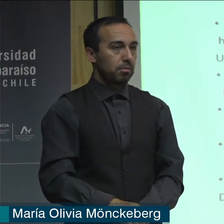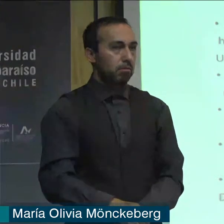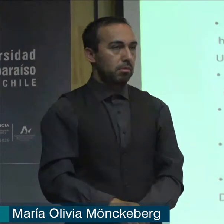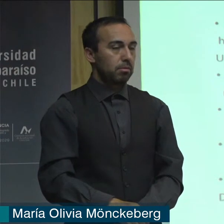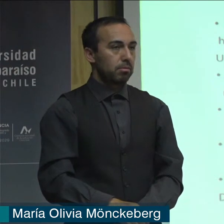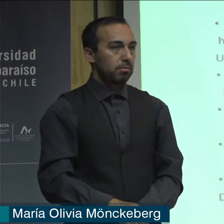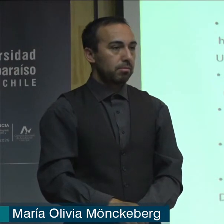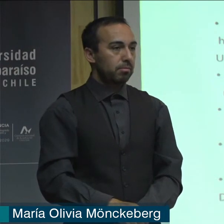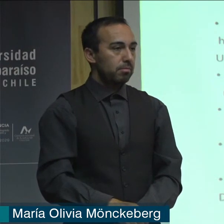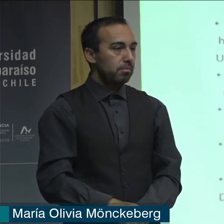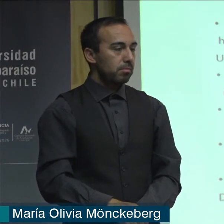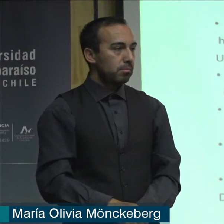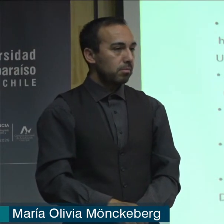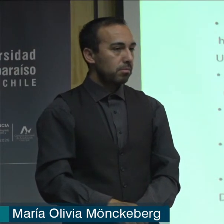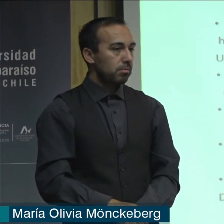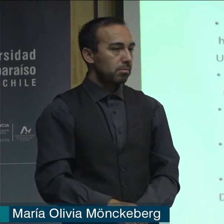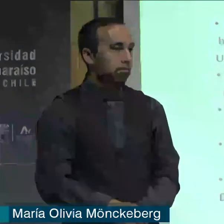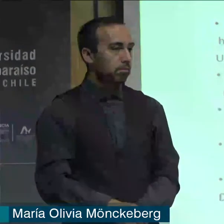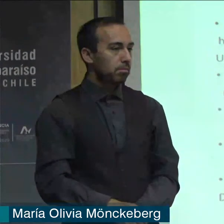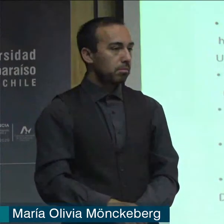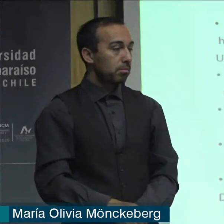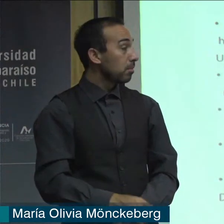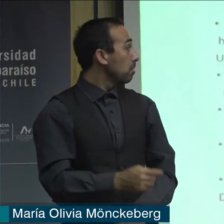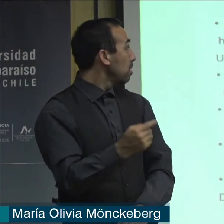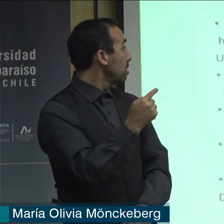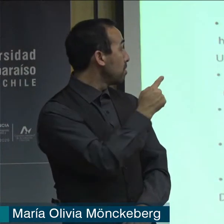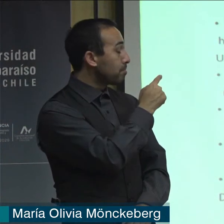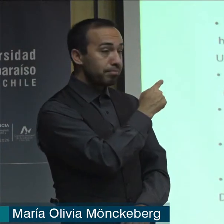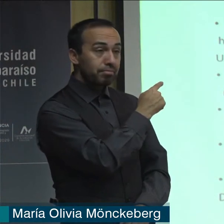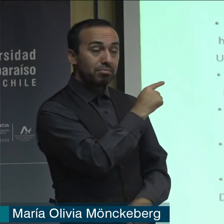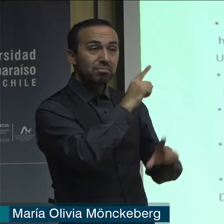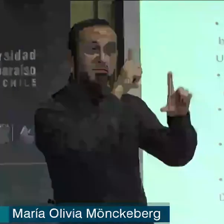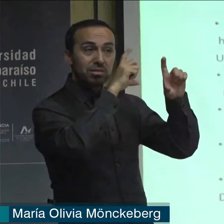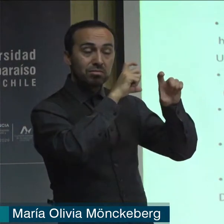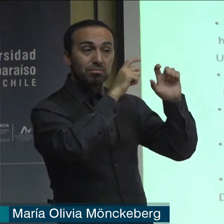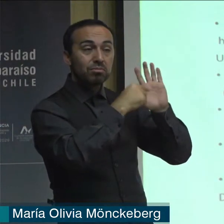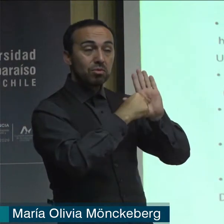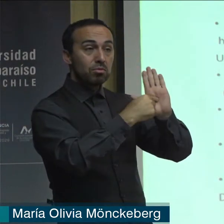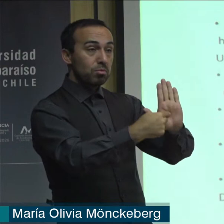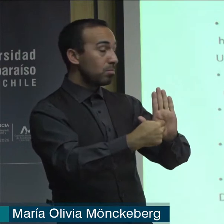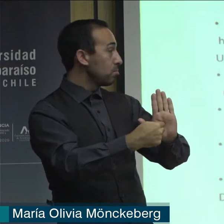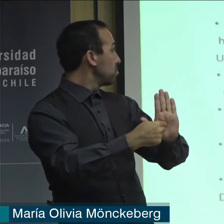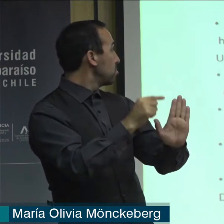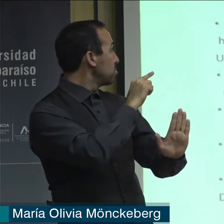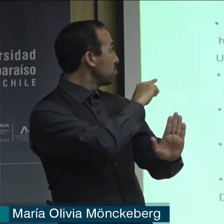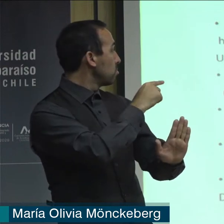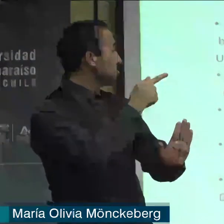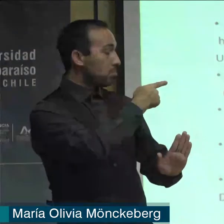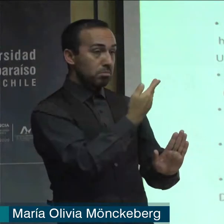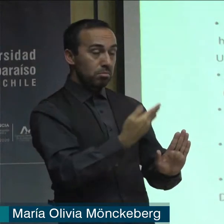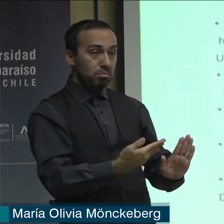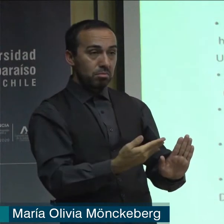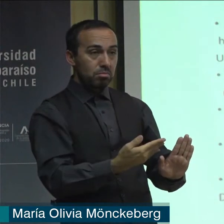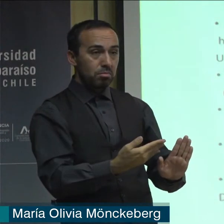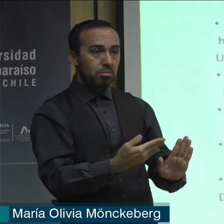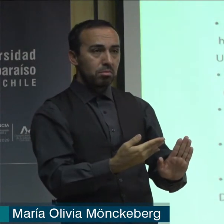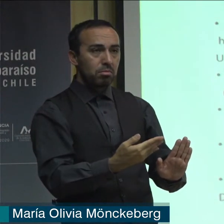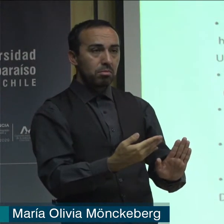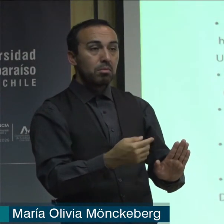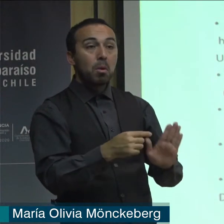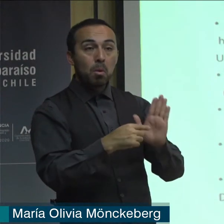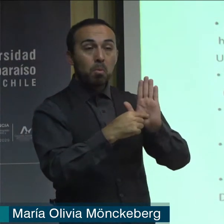la fotito ahí muestran a Miguel cas que ya se los mencionaba como él